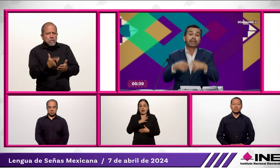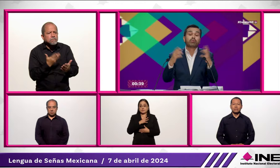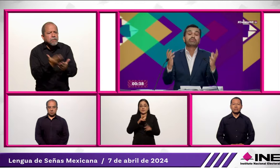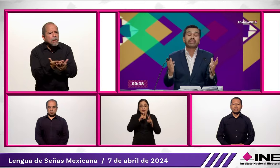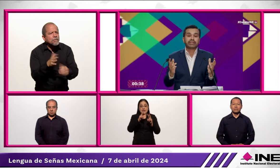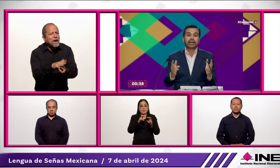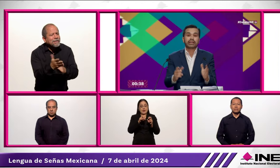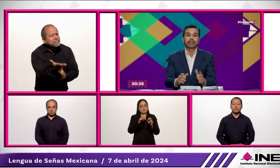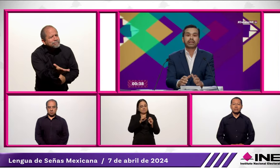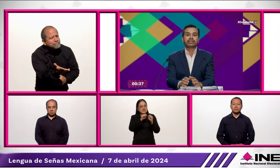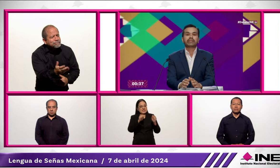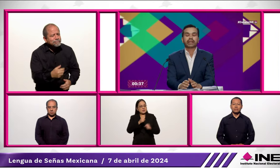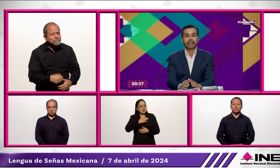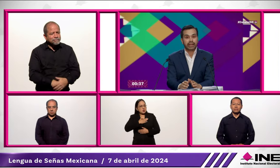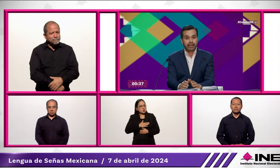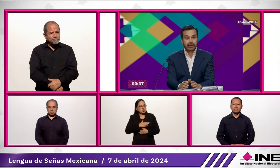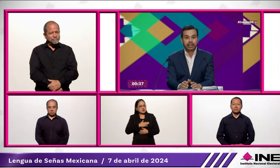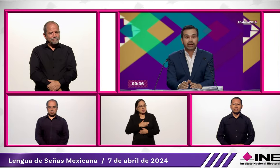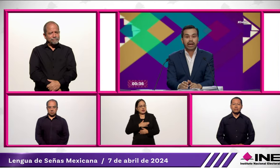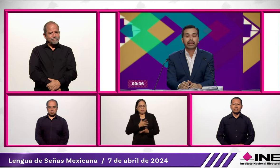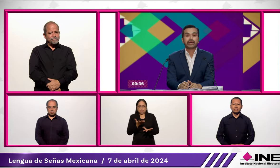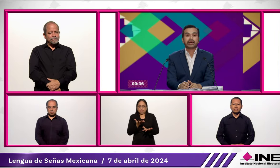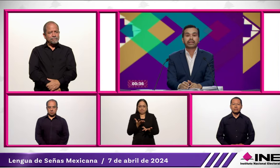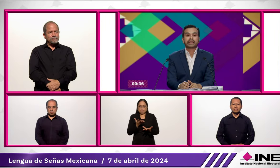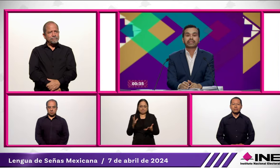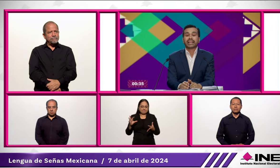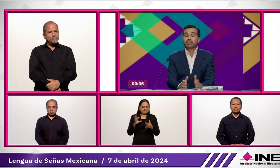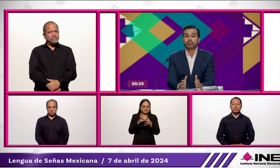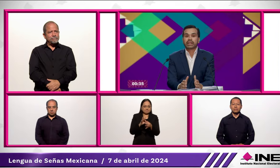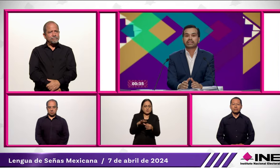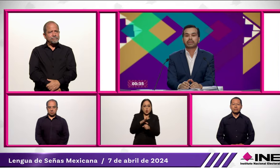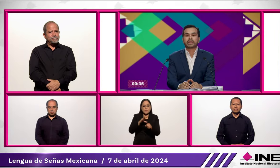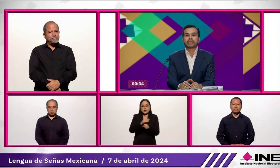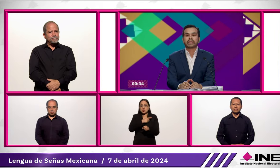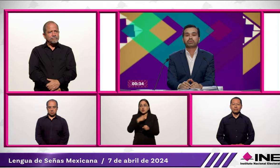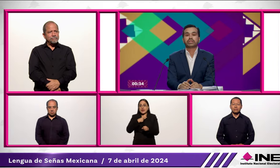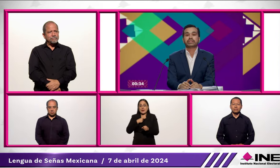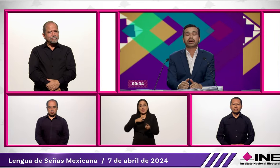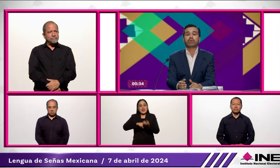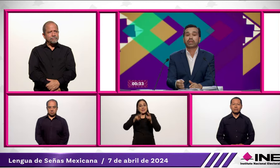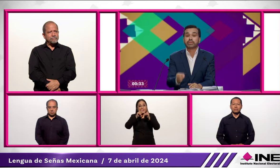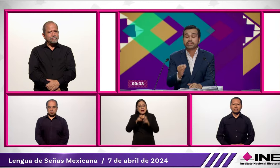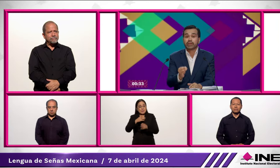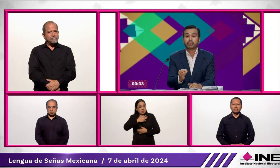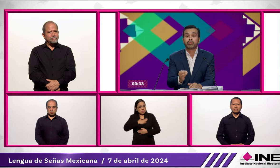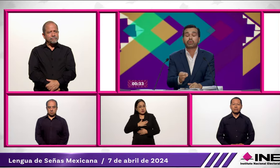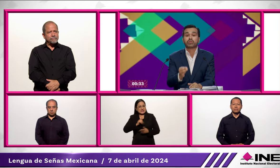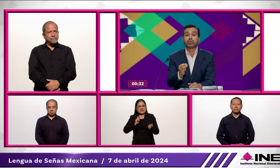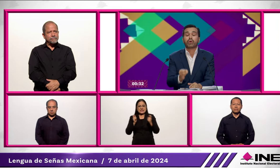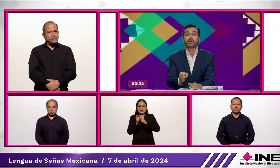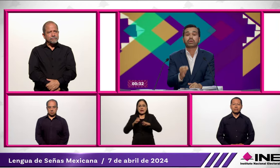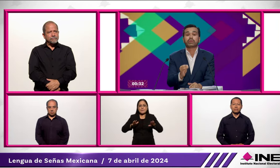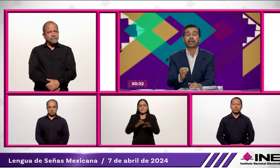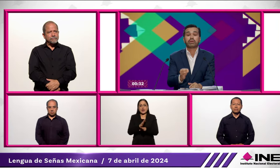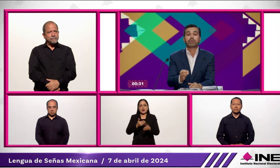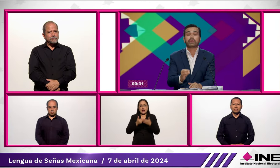del sistema de justicia en general. Hay que transformar el sistema de justicia. Hoy el Ministerio Público